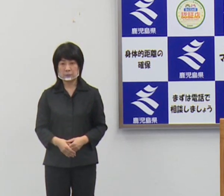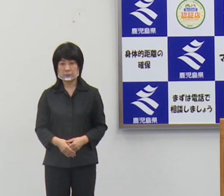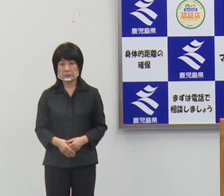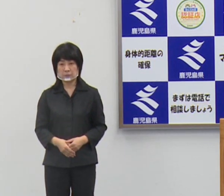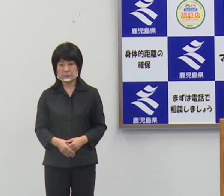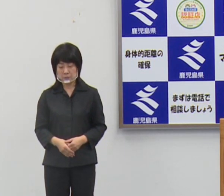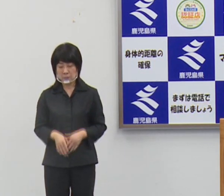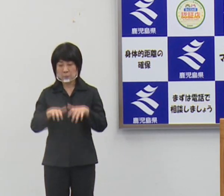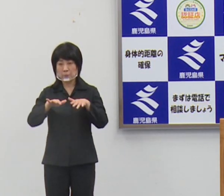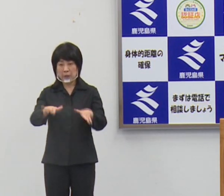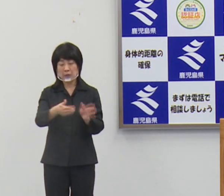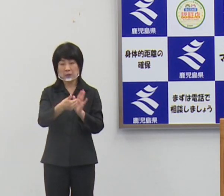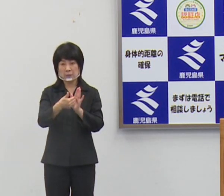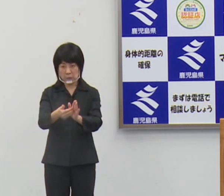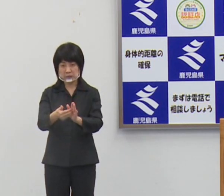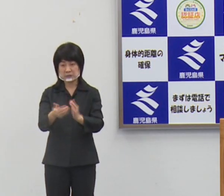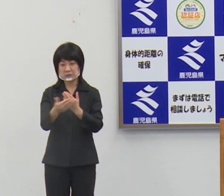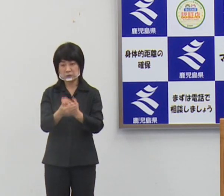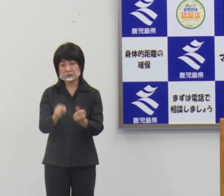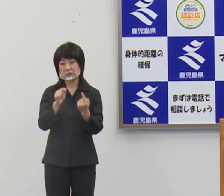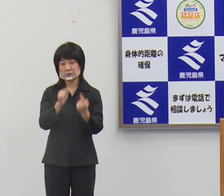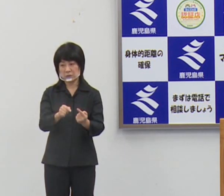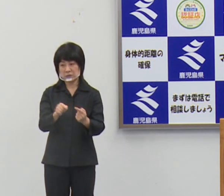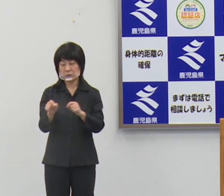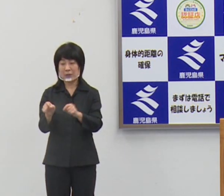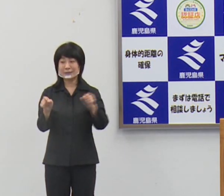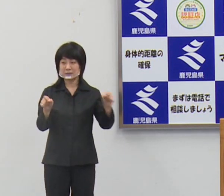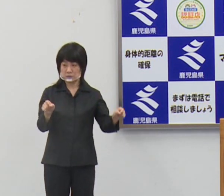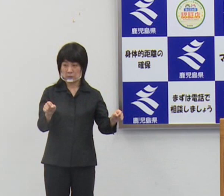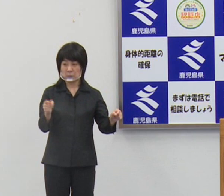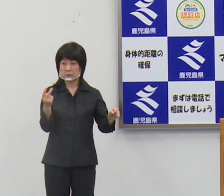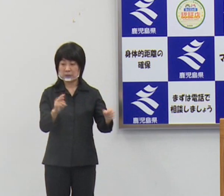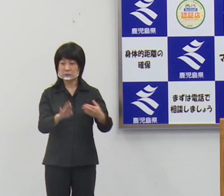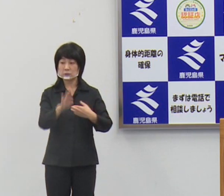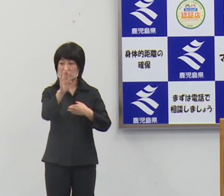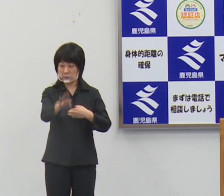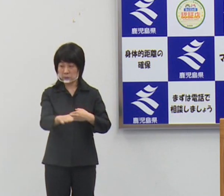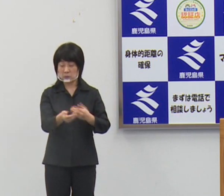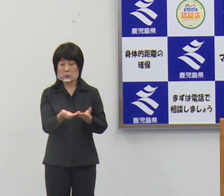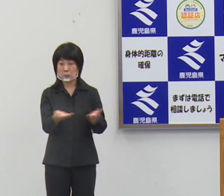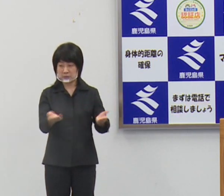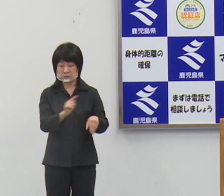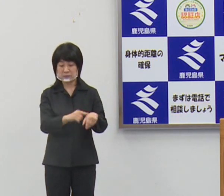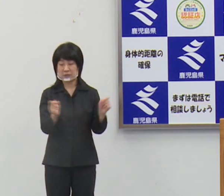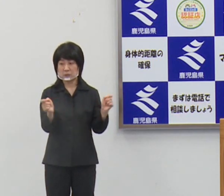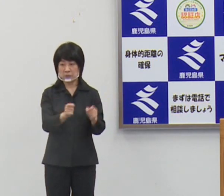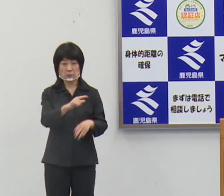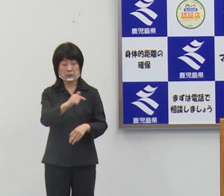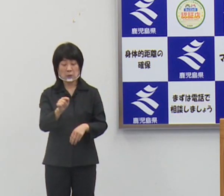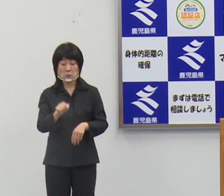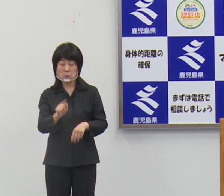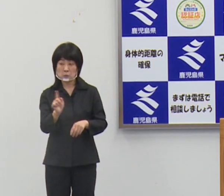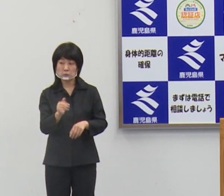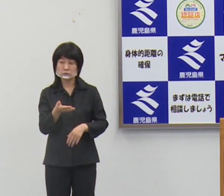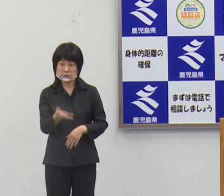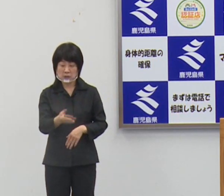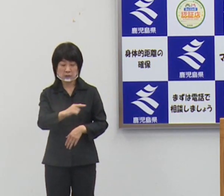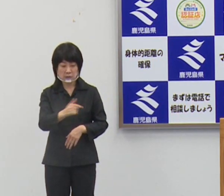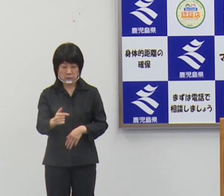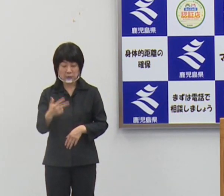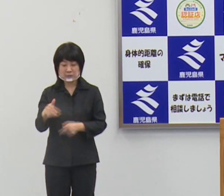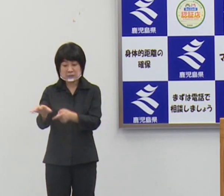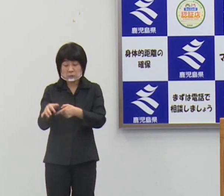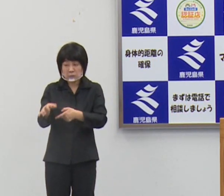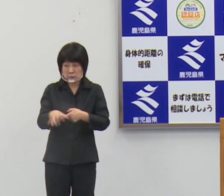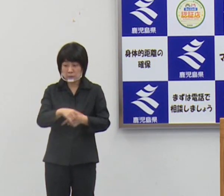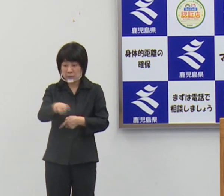まん延防止等重点措置の延長、あるいはその後の、時短をどうするかというようなこともですね、市町村の方